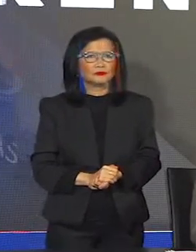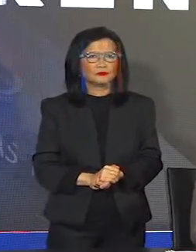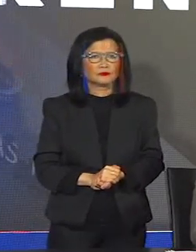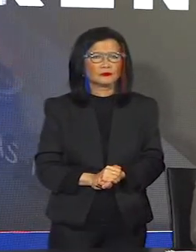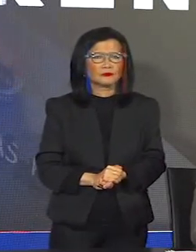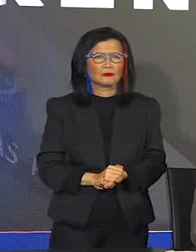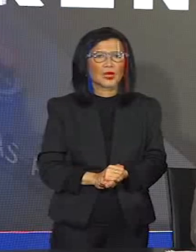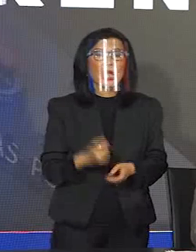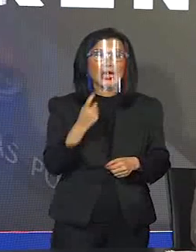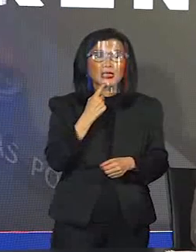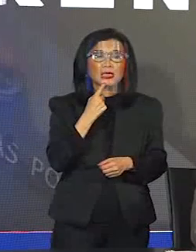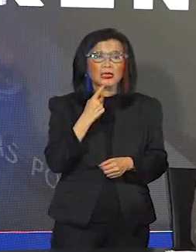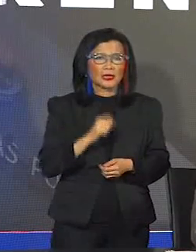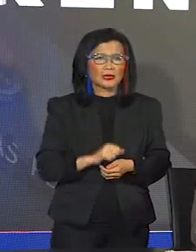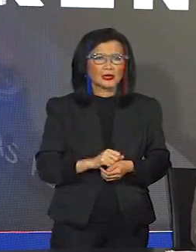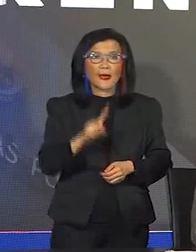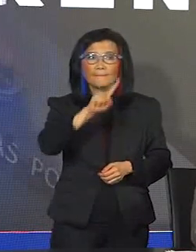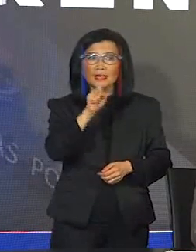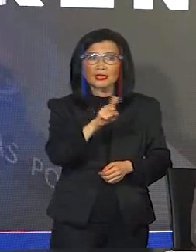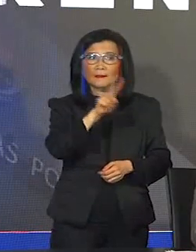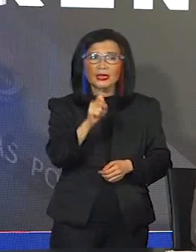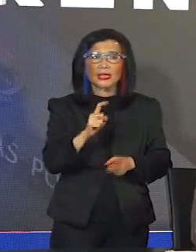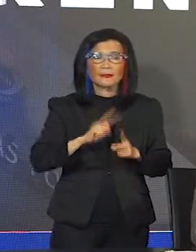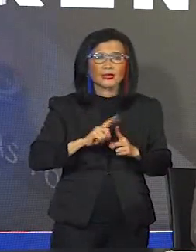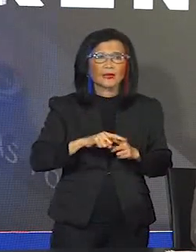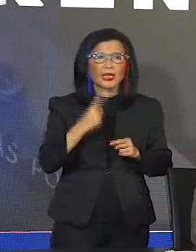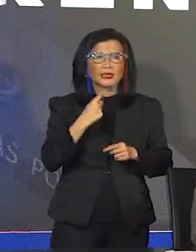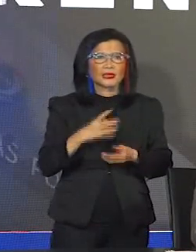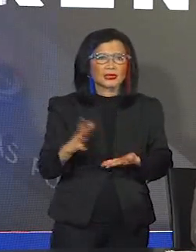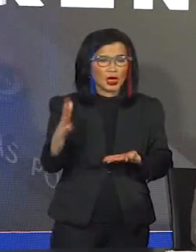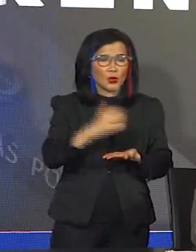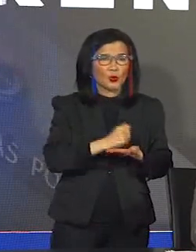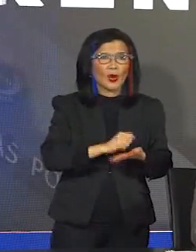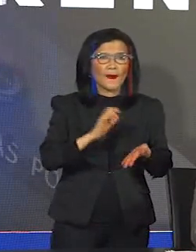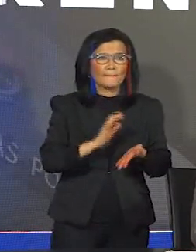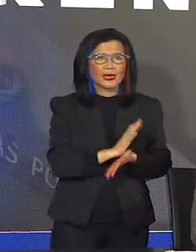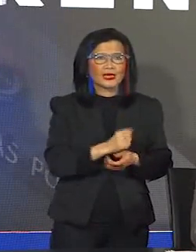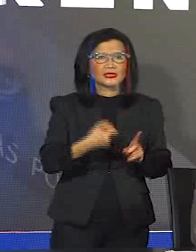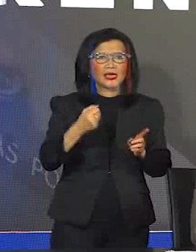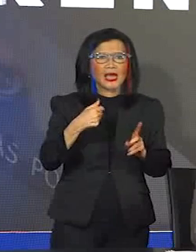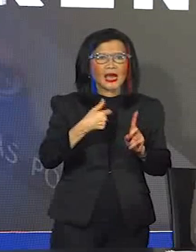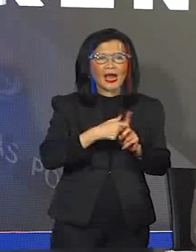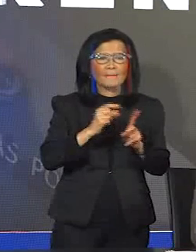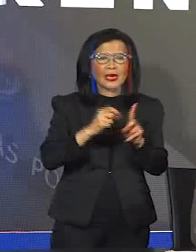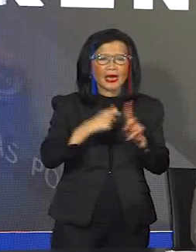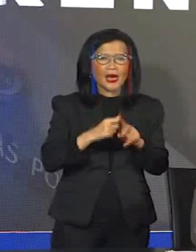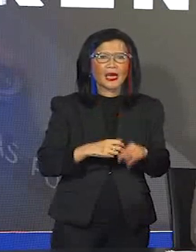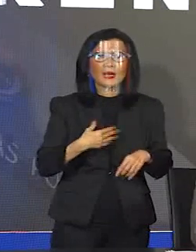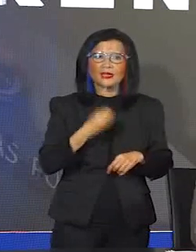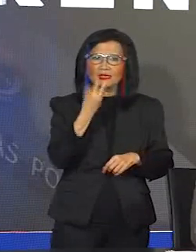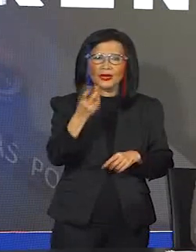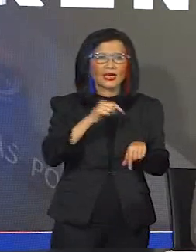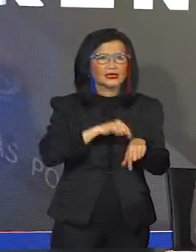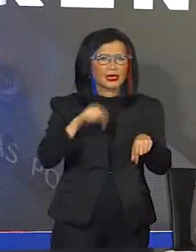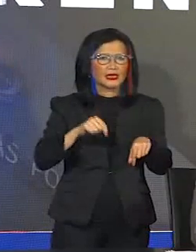Kemudian terkait dengan pertanyaan rekan-rekan tentang rekrutmen mantan pegawai ex-KPK, kami